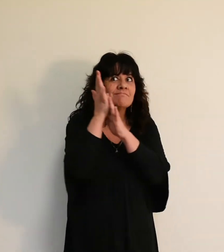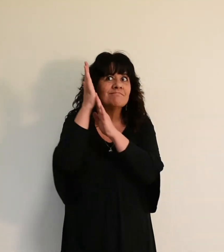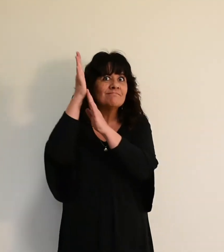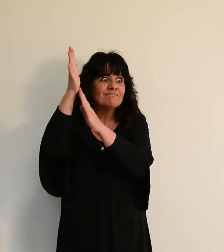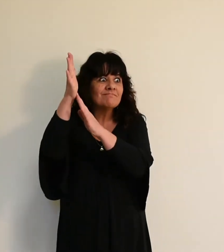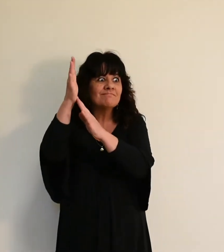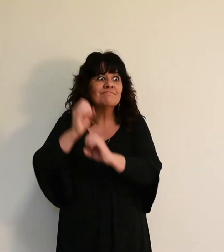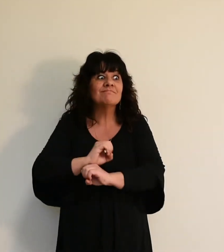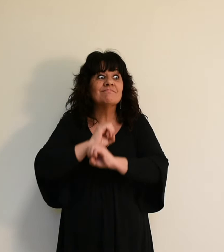été manifesté.